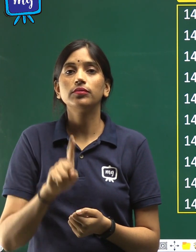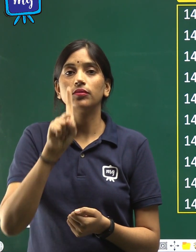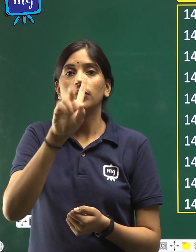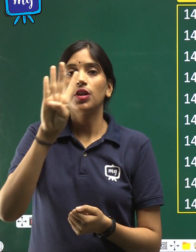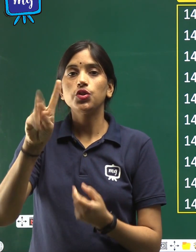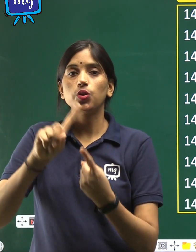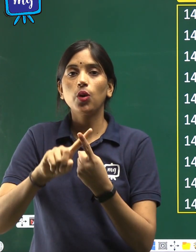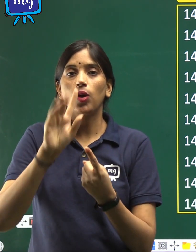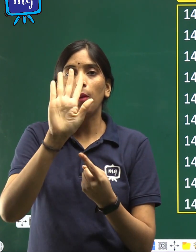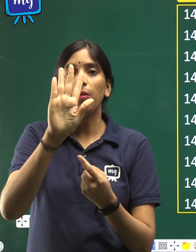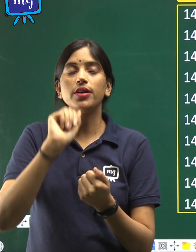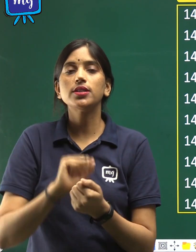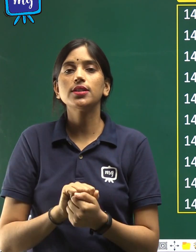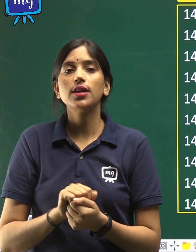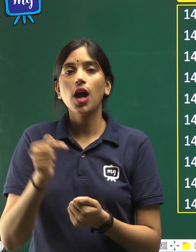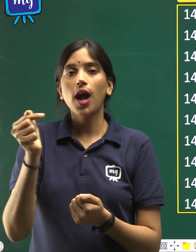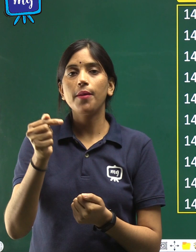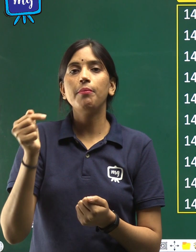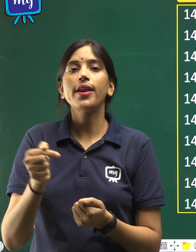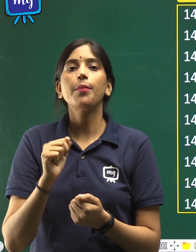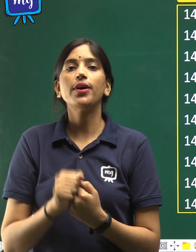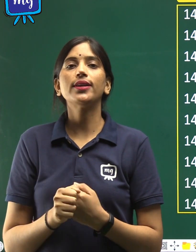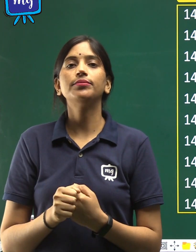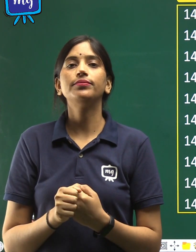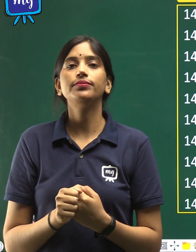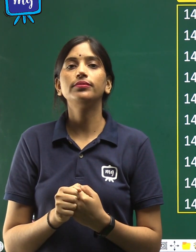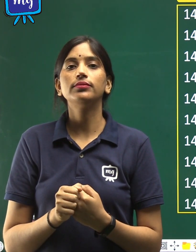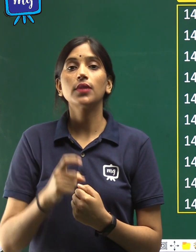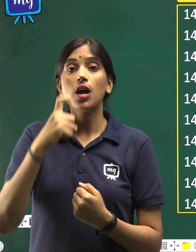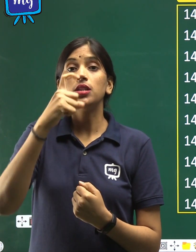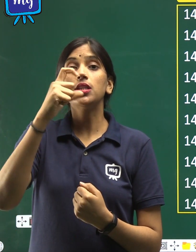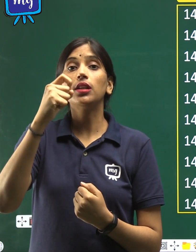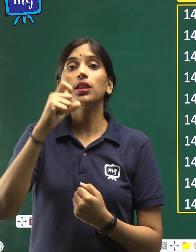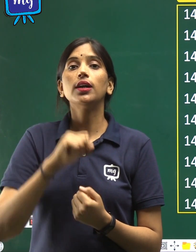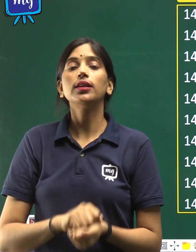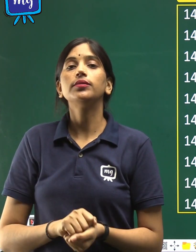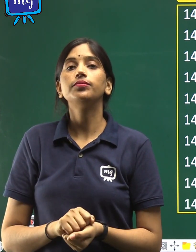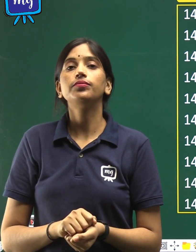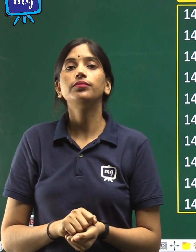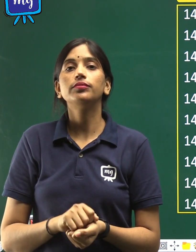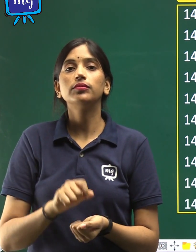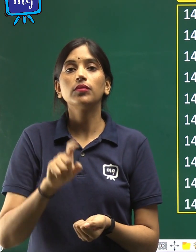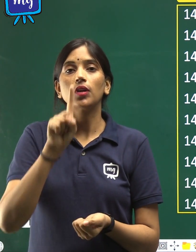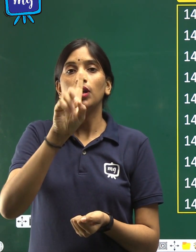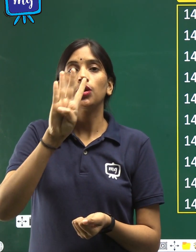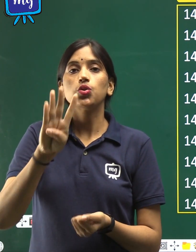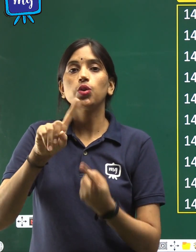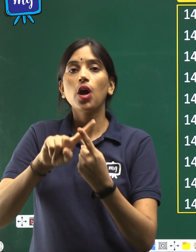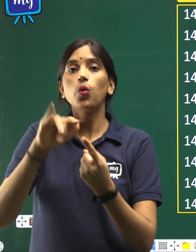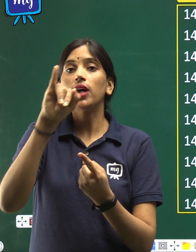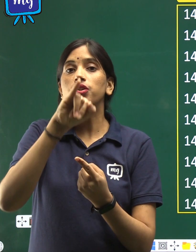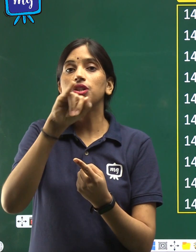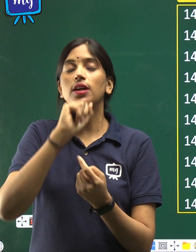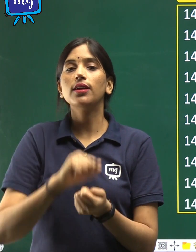14 गुणा 5 बराबर 70। 14 गुणा 6